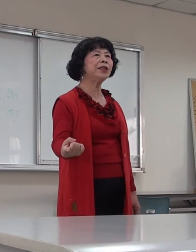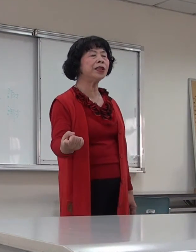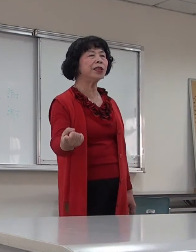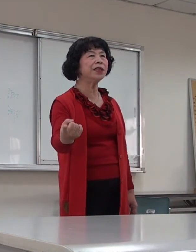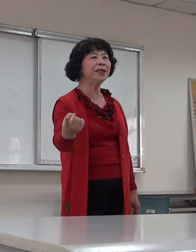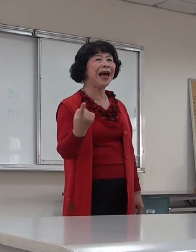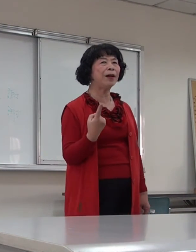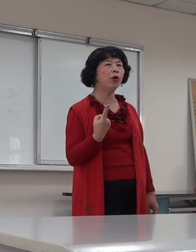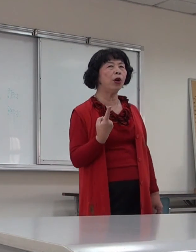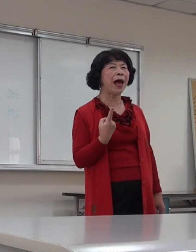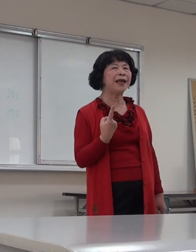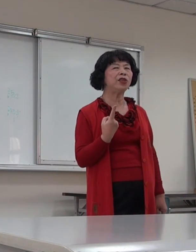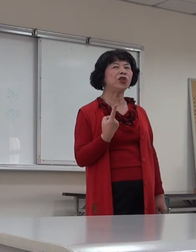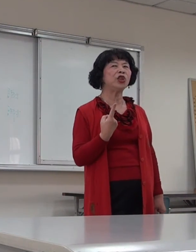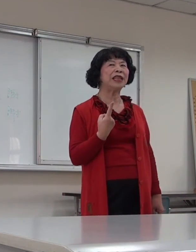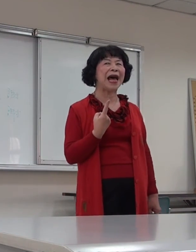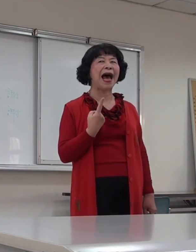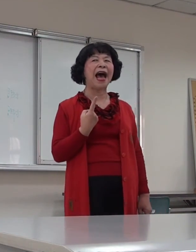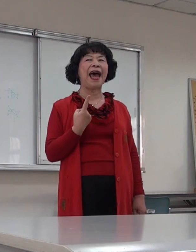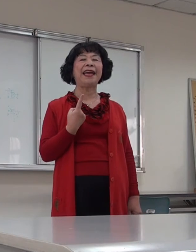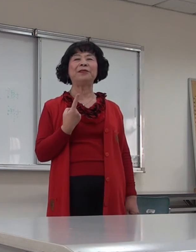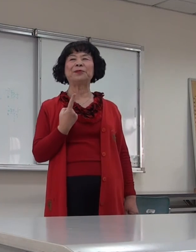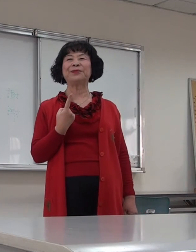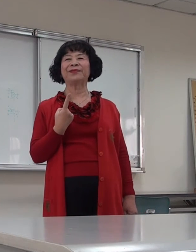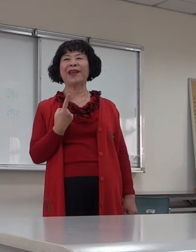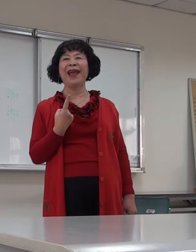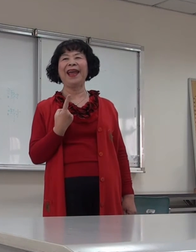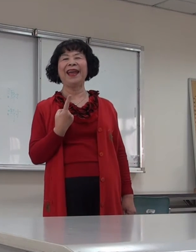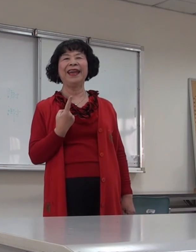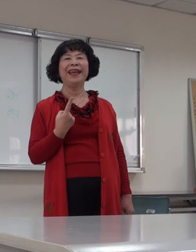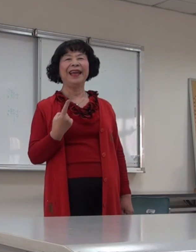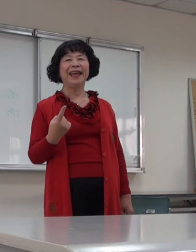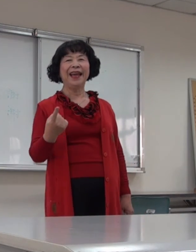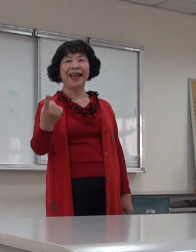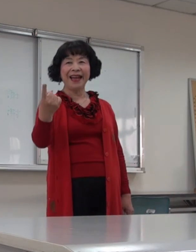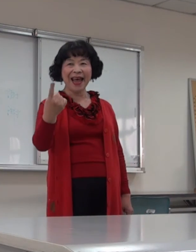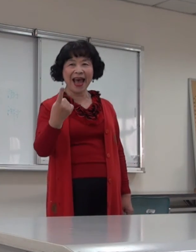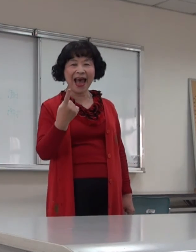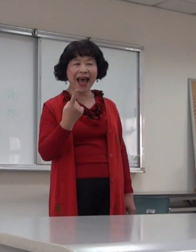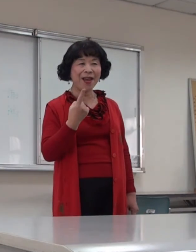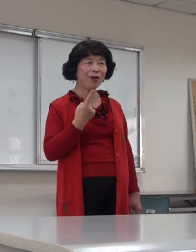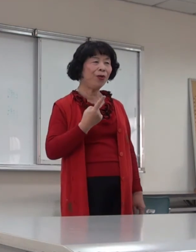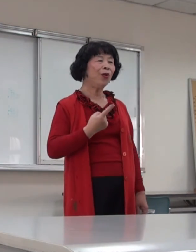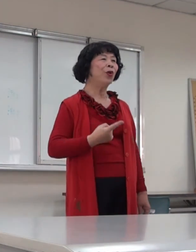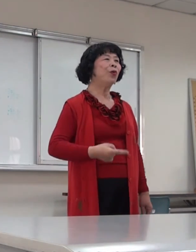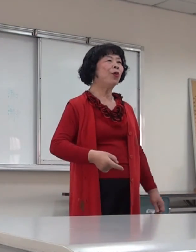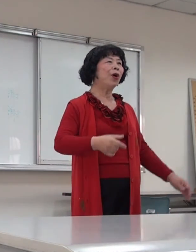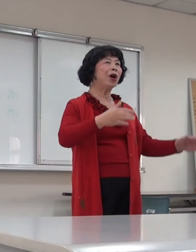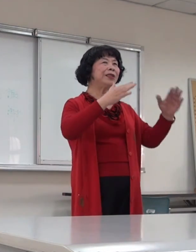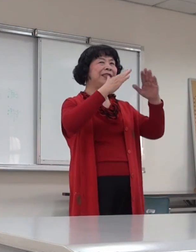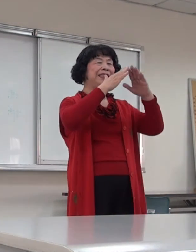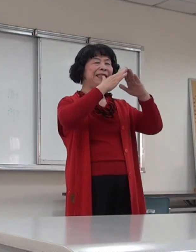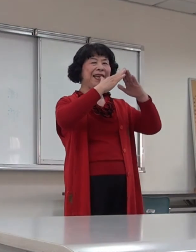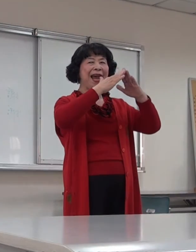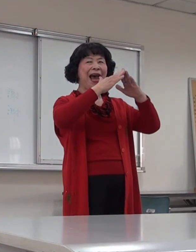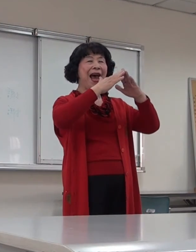指拉过来就是来，哎，哎，来我家